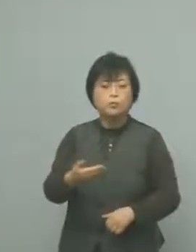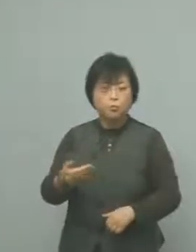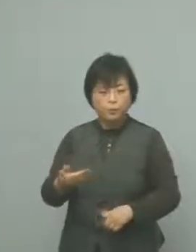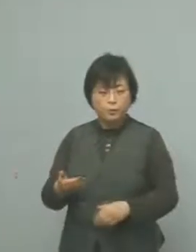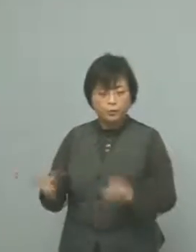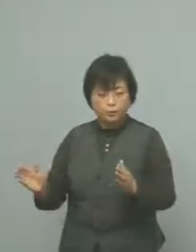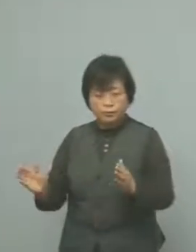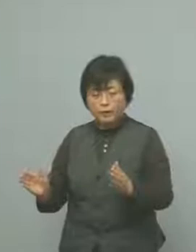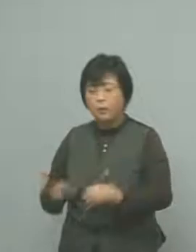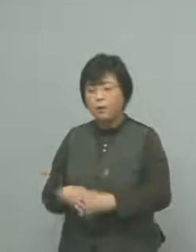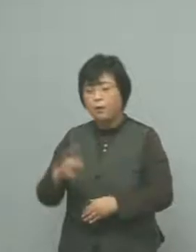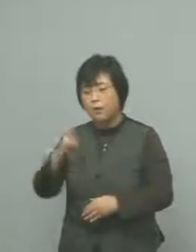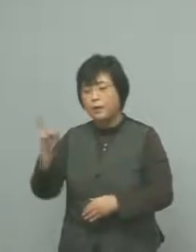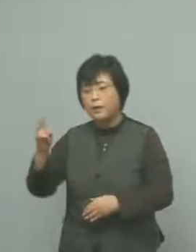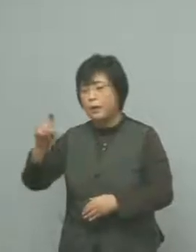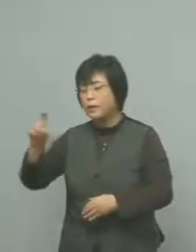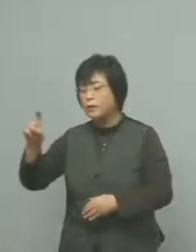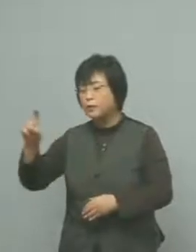曜日の